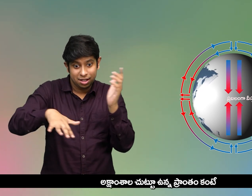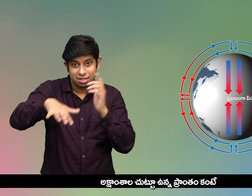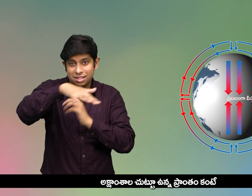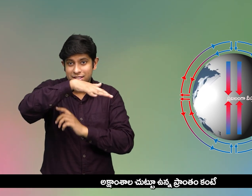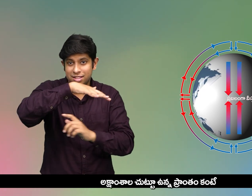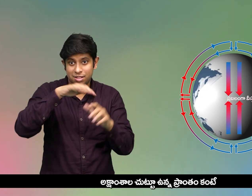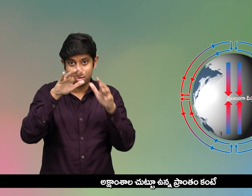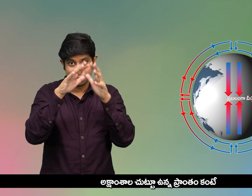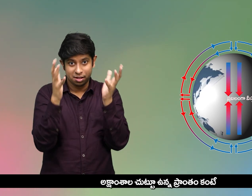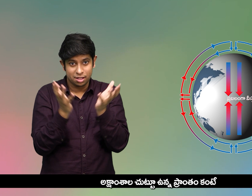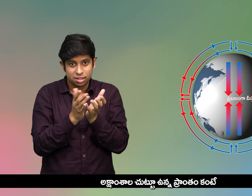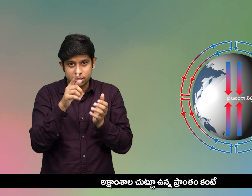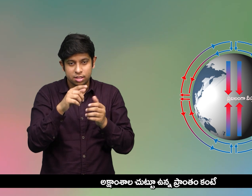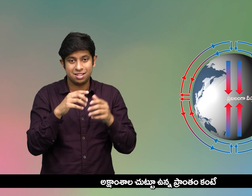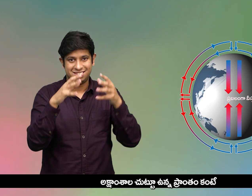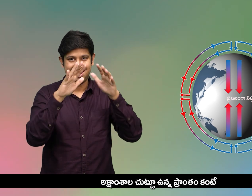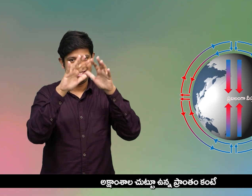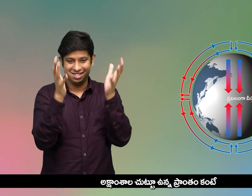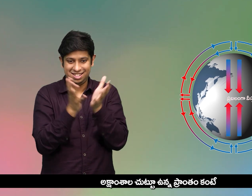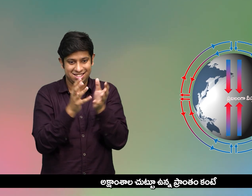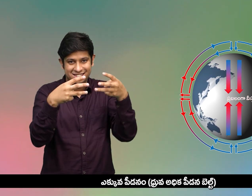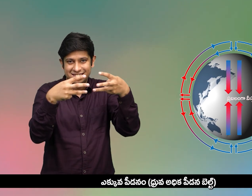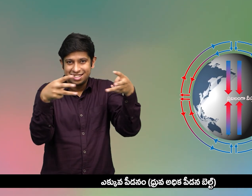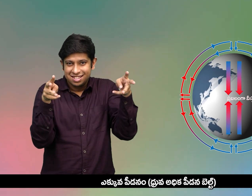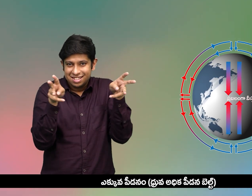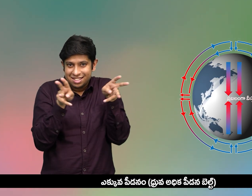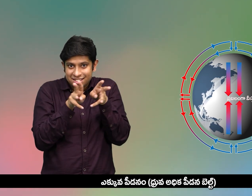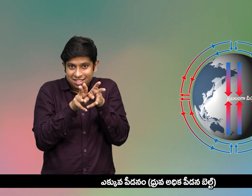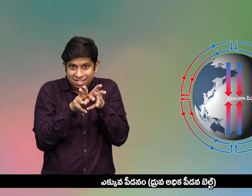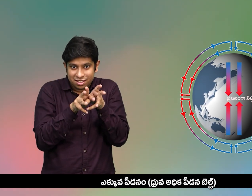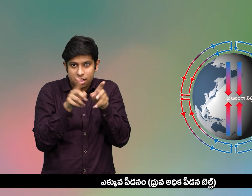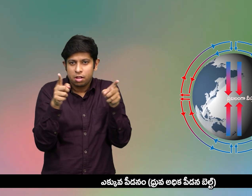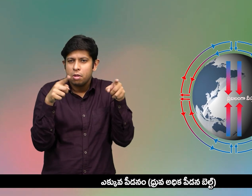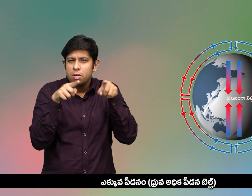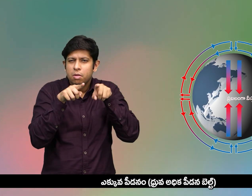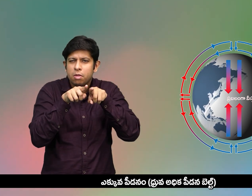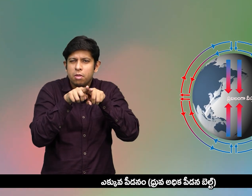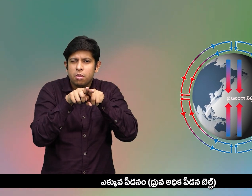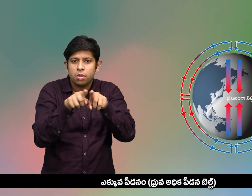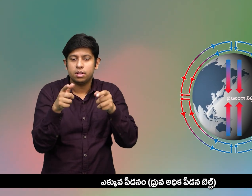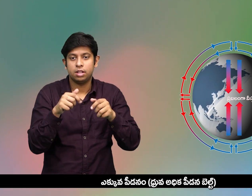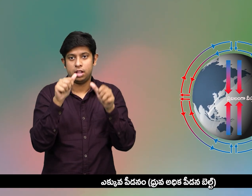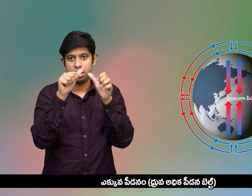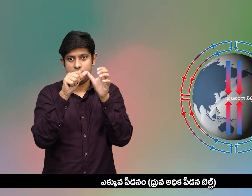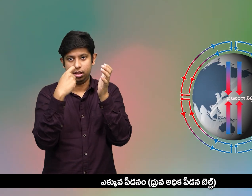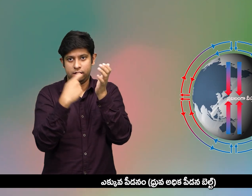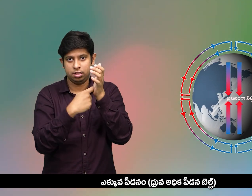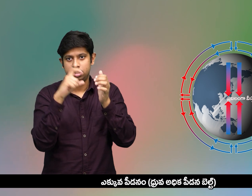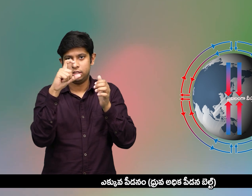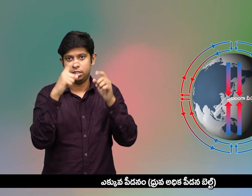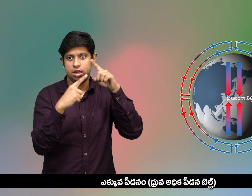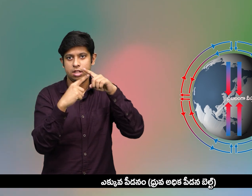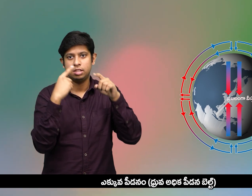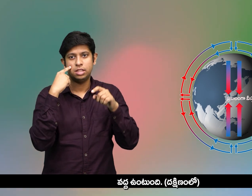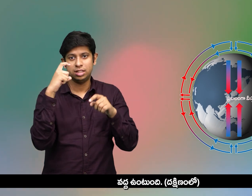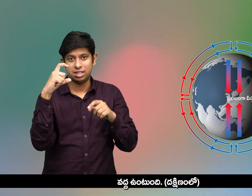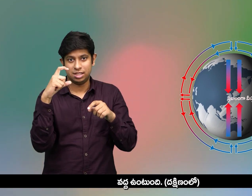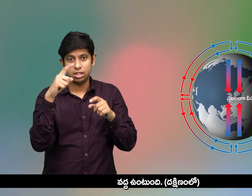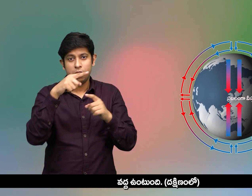అక్షాంశాల చుట్టూ ఉన్న ప్రాంతం కంటే ఎక్కువ పీడనం ధ్రువ అధిక పీడన బెల్ట్ వద్ద